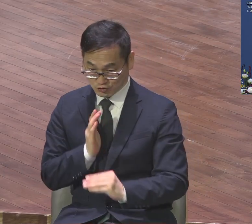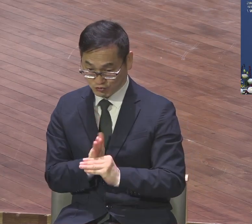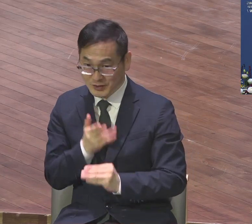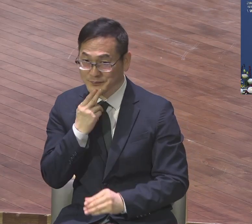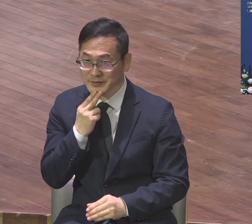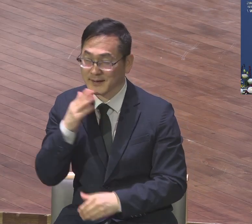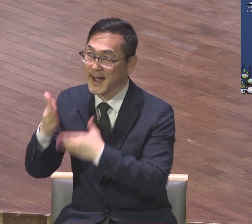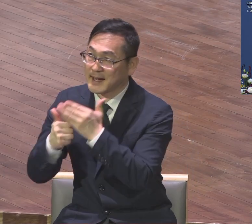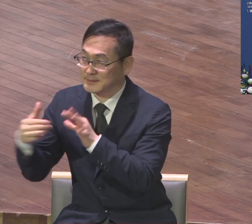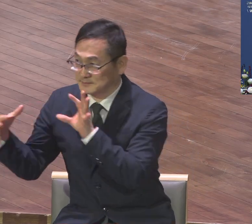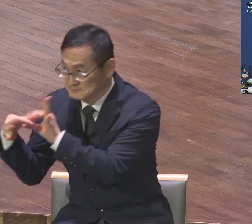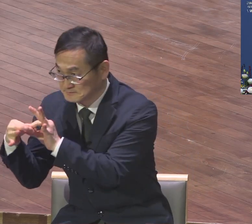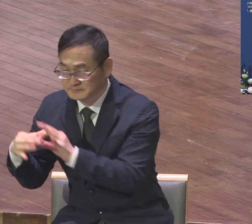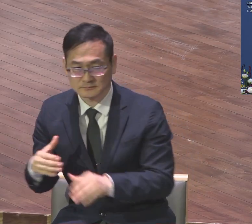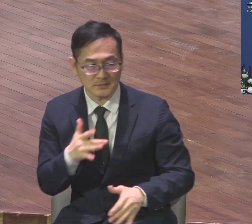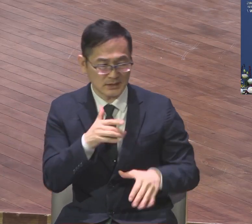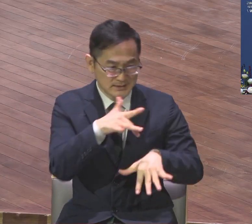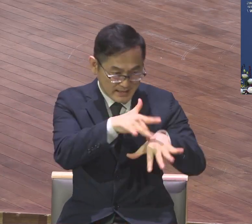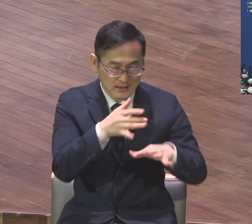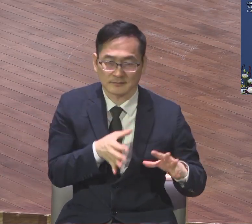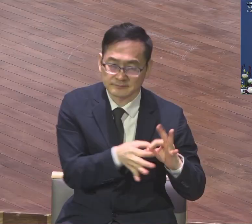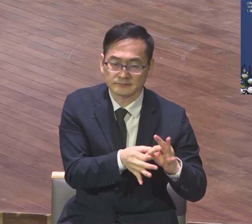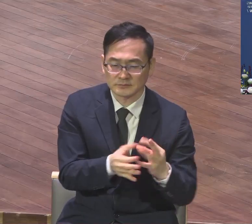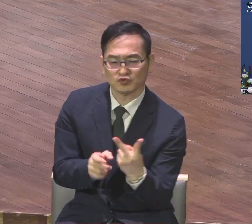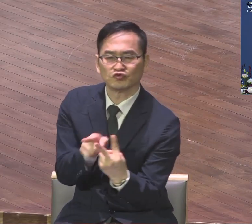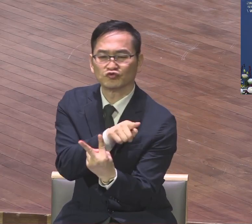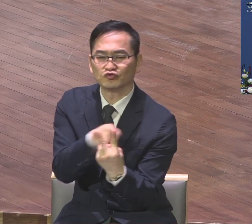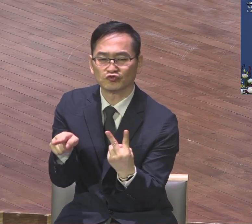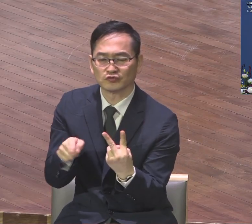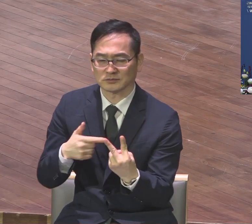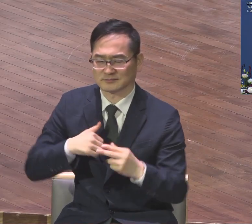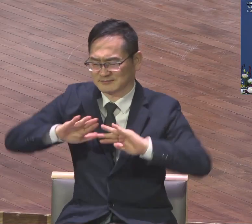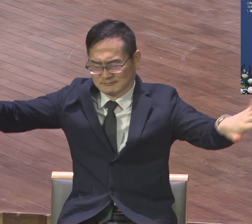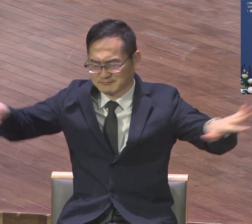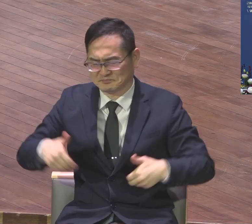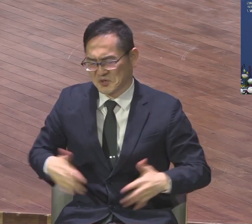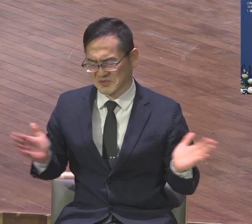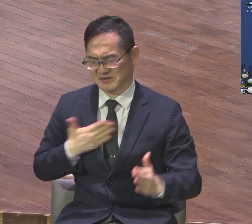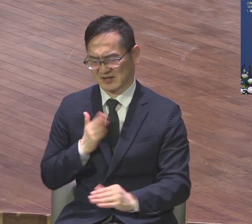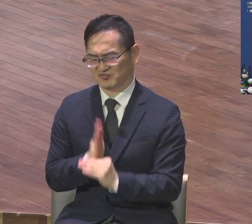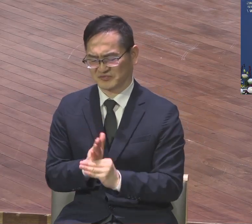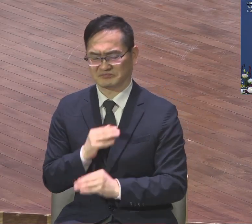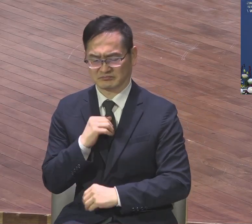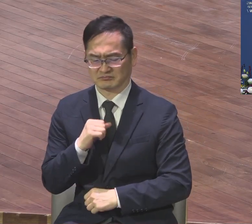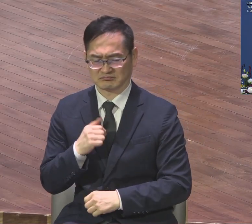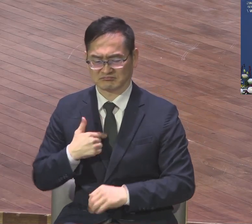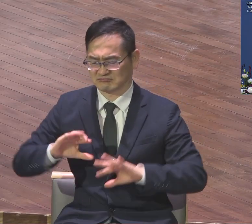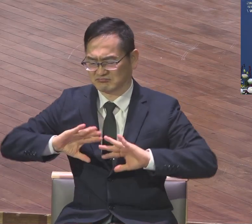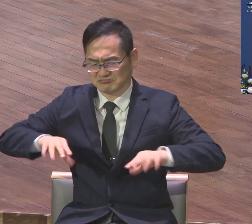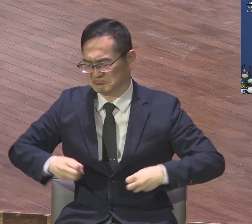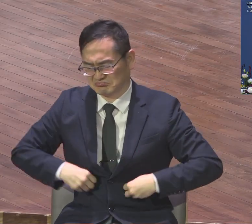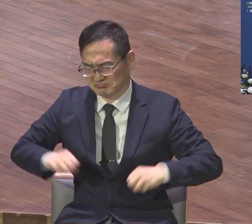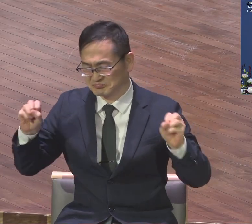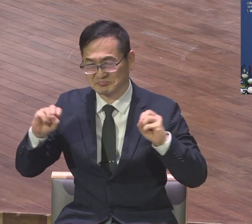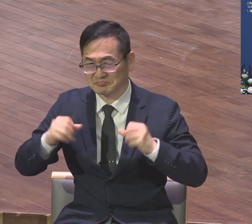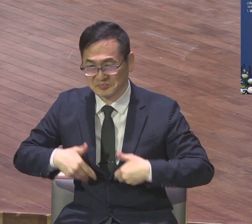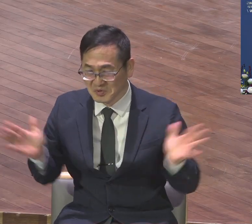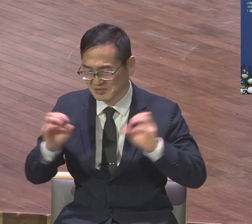없어요. 아니, 나는 하나님도 마귀도 자식이고 나는 나야. 아니에요. 하나님의 자녀가 아니면 마귀